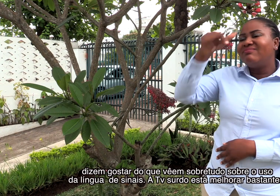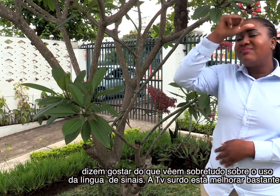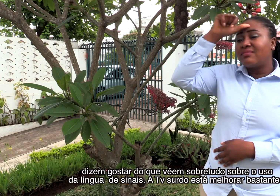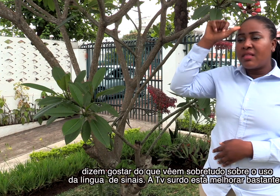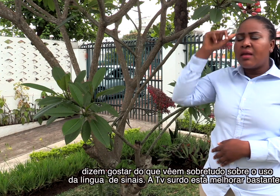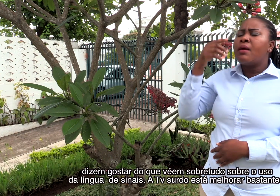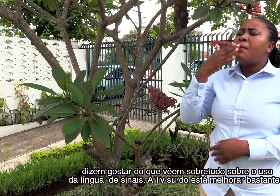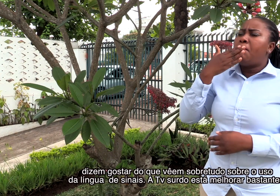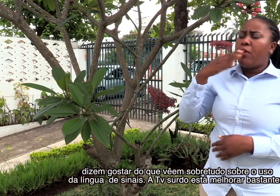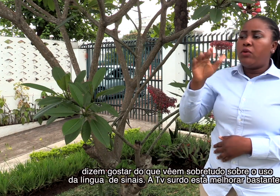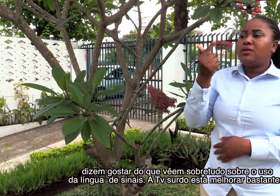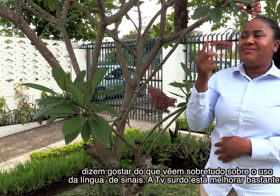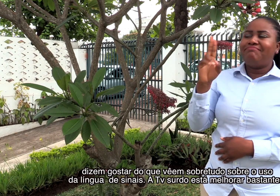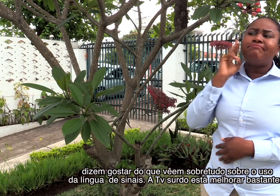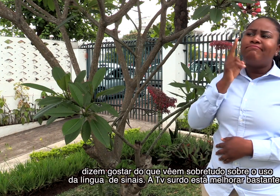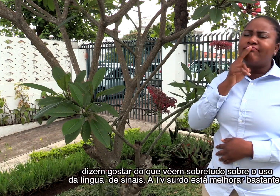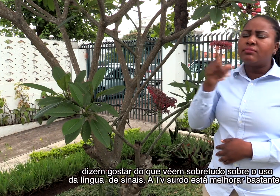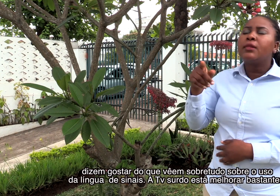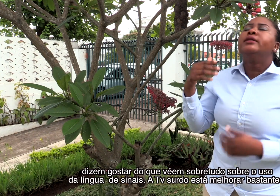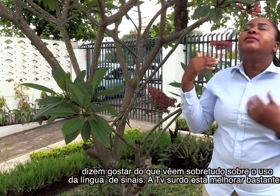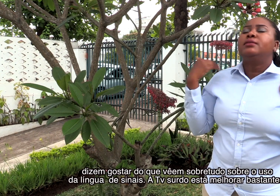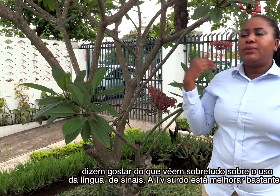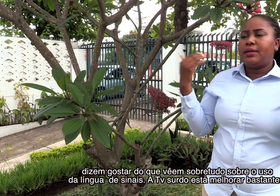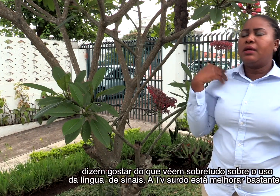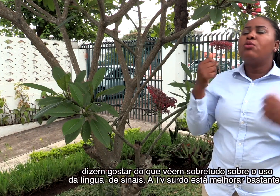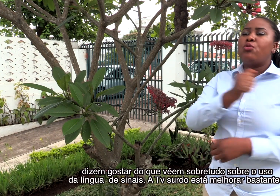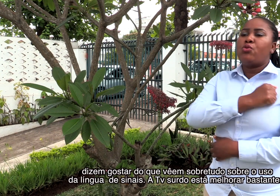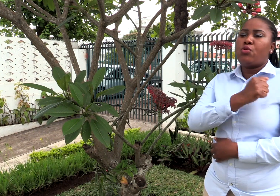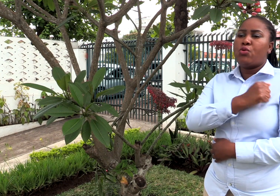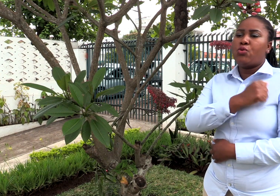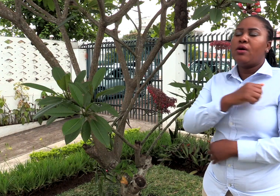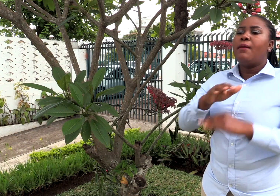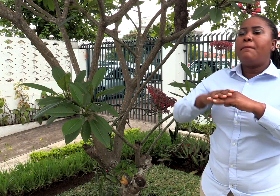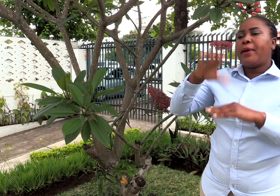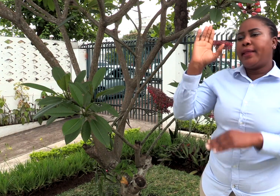de sinais. A TV Surdo está a melhorar bastante.